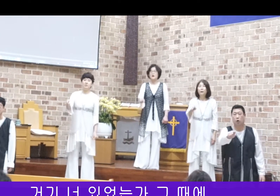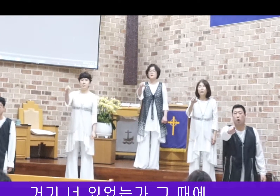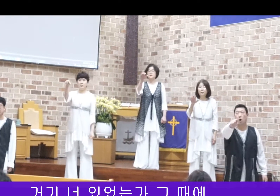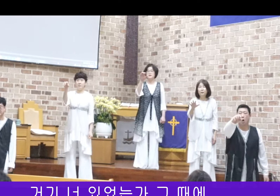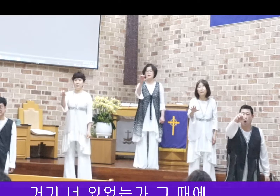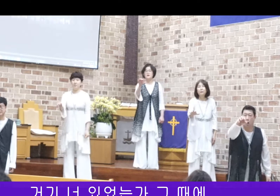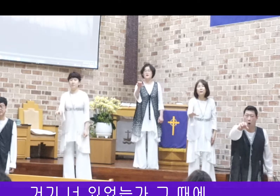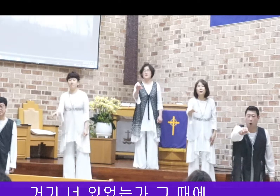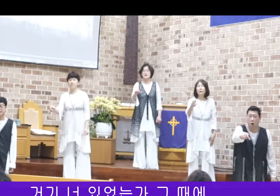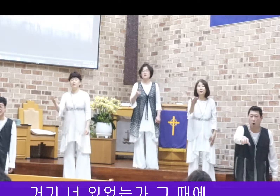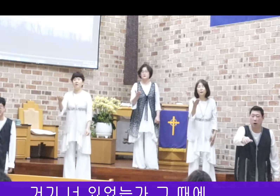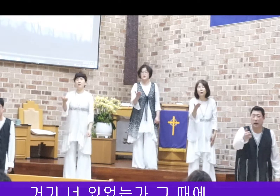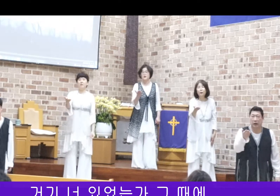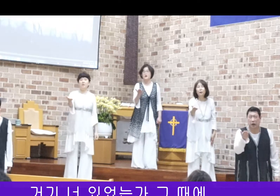거기 너